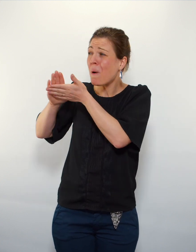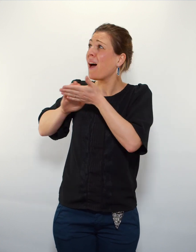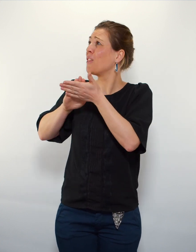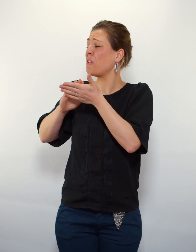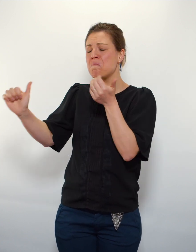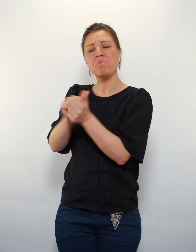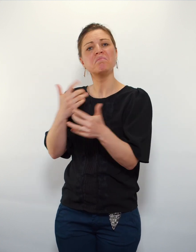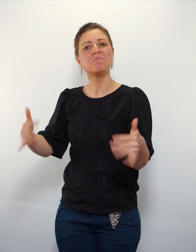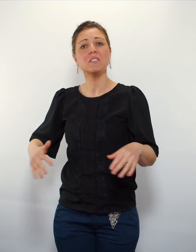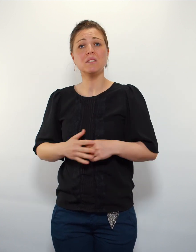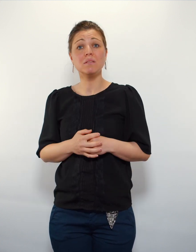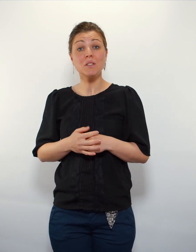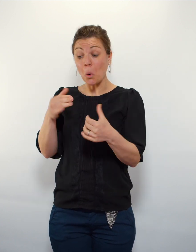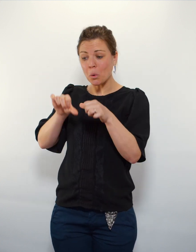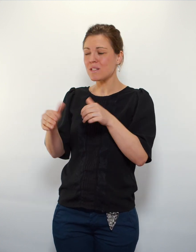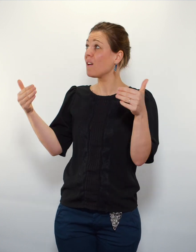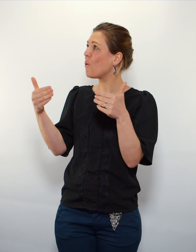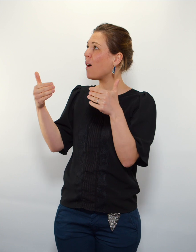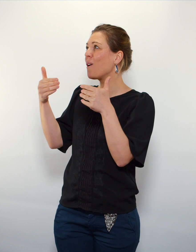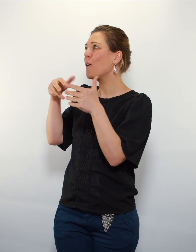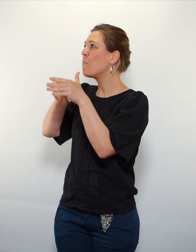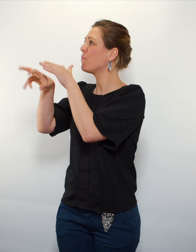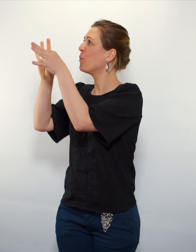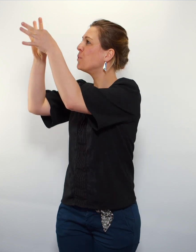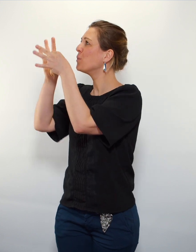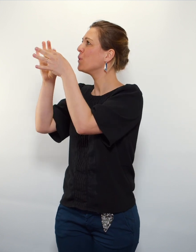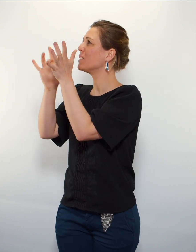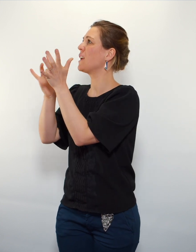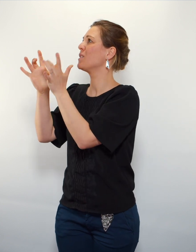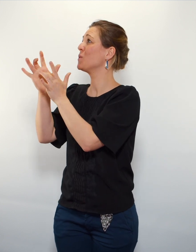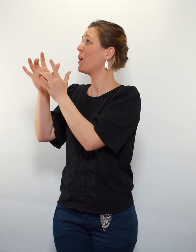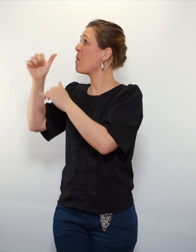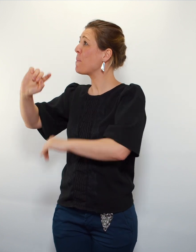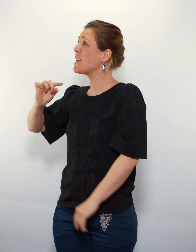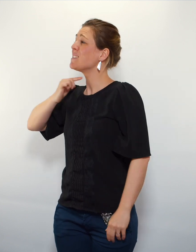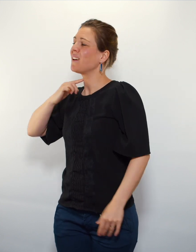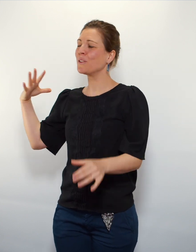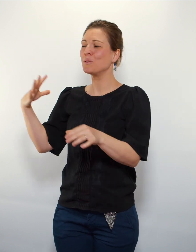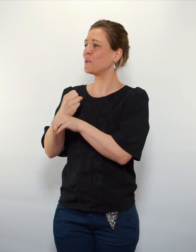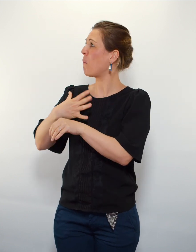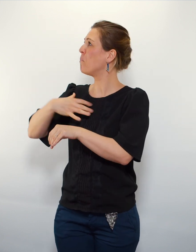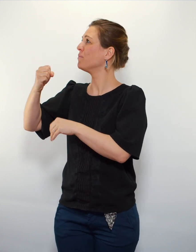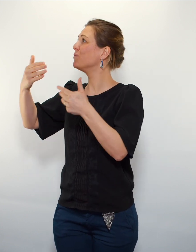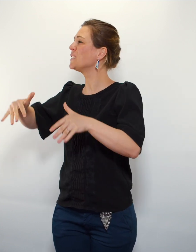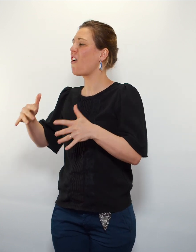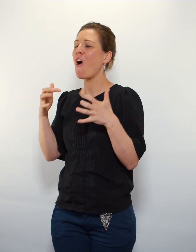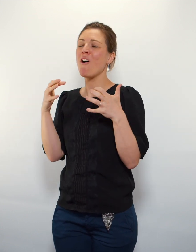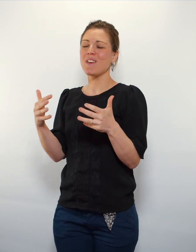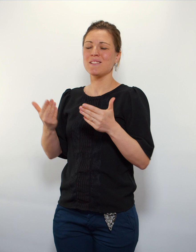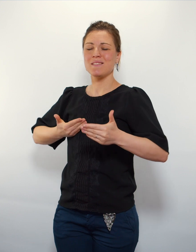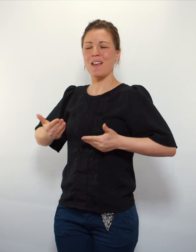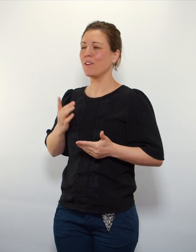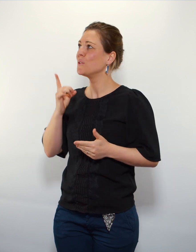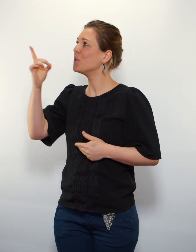demeure en Christ. Et lui apporte tous mes échecs et tous mes succès. Et mon désir était vraiment de le servir. Ce rêve qui